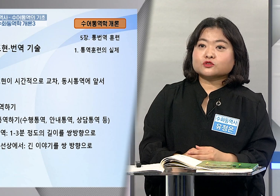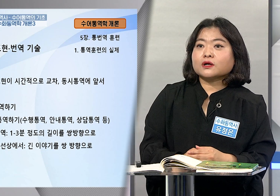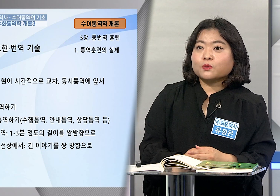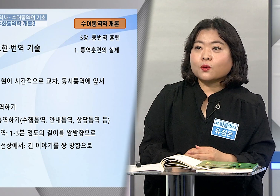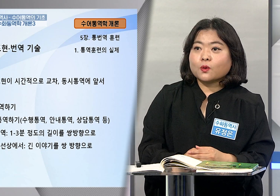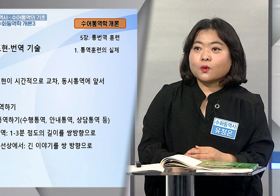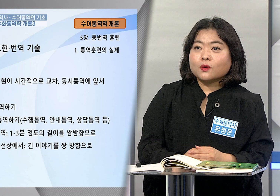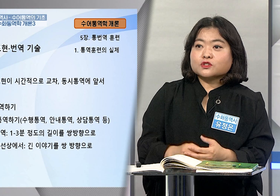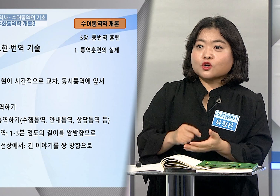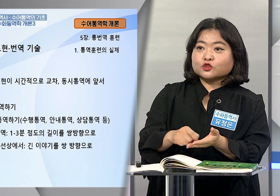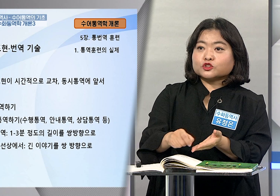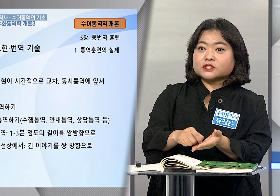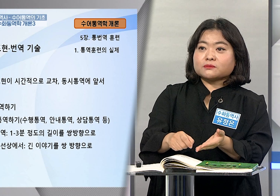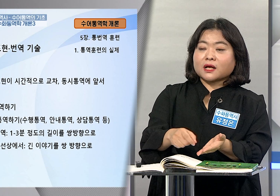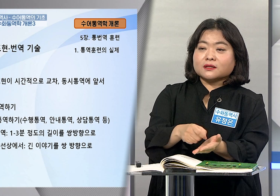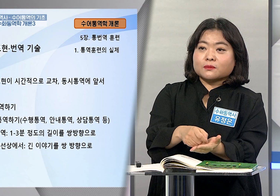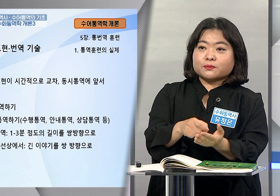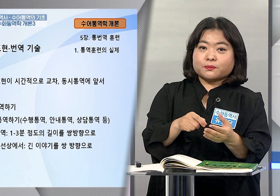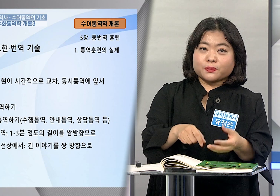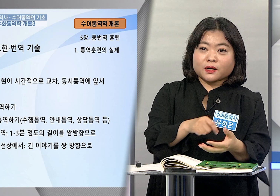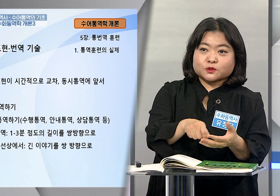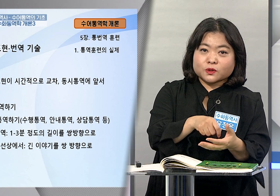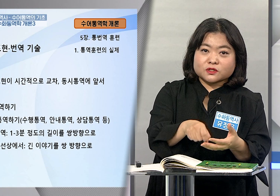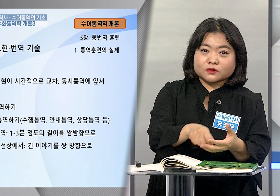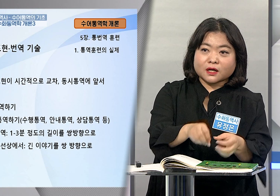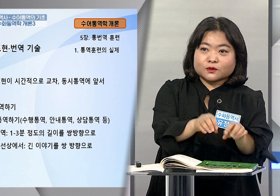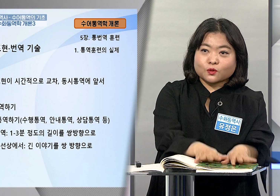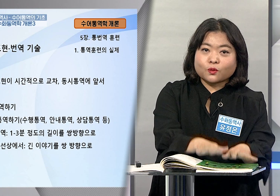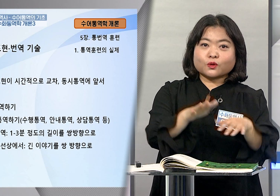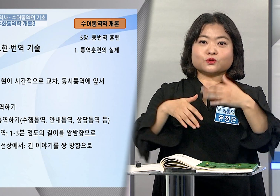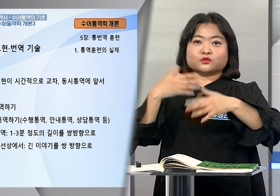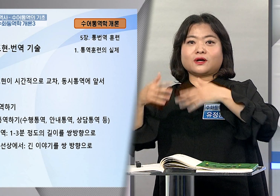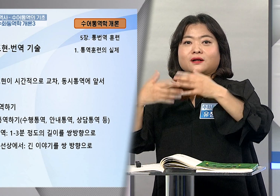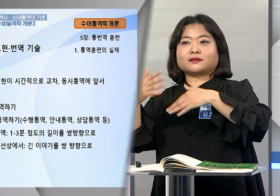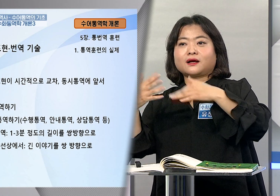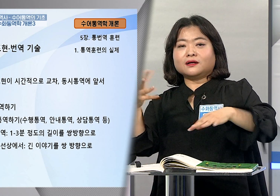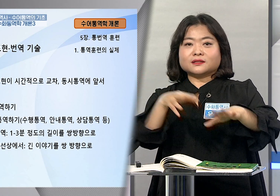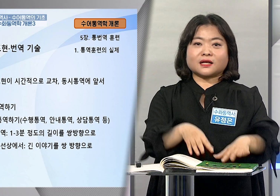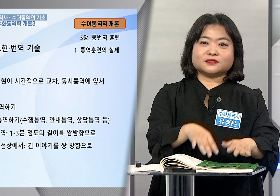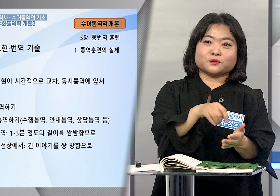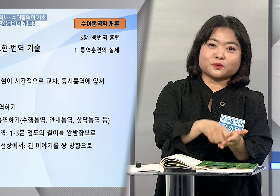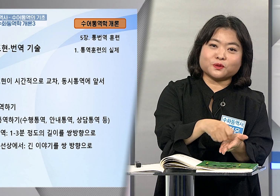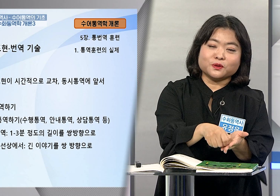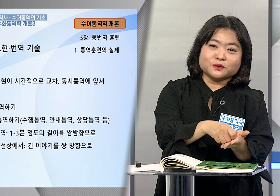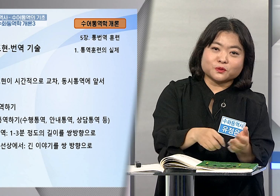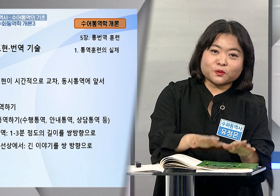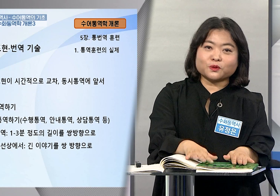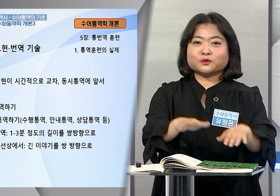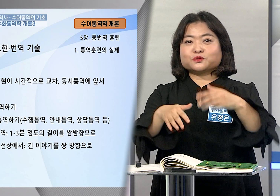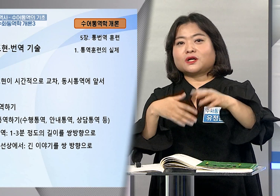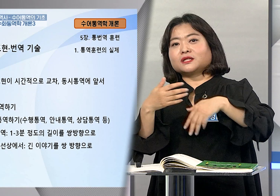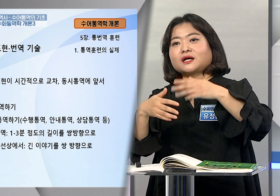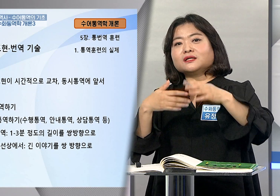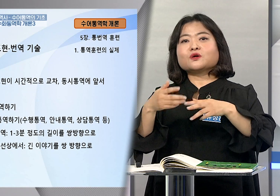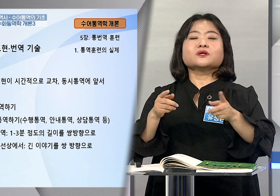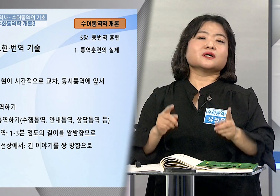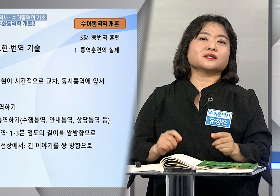수화를 보고 적을 수 있지만 펜과 종이를 적었다가 놓고 또 수화를 했다가 다시 접고 놓고 또 수화를 했다가 이게 굉장히